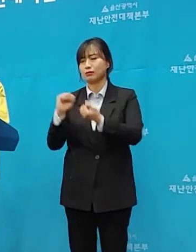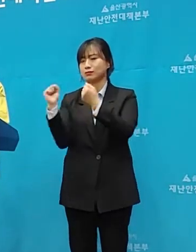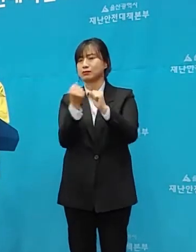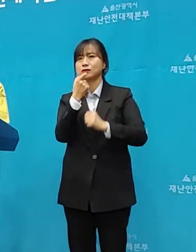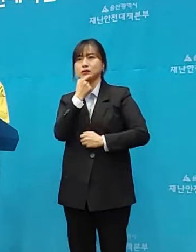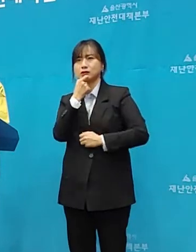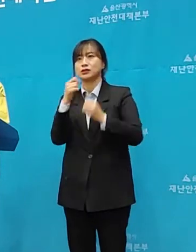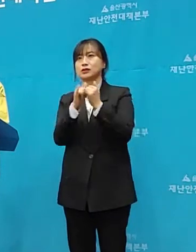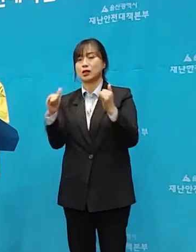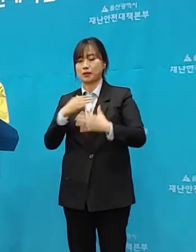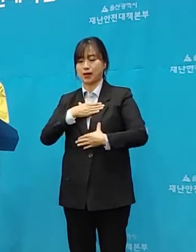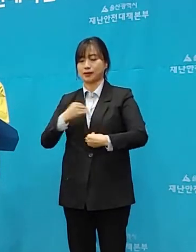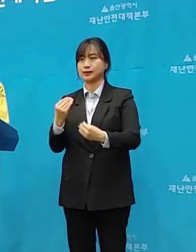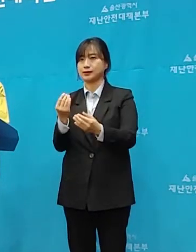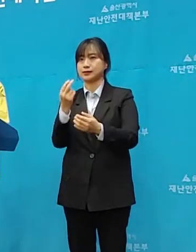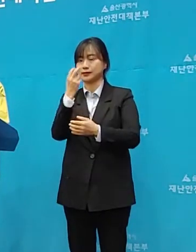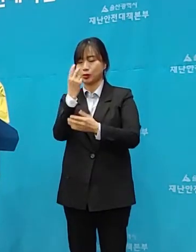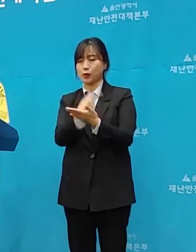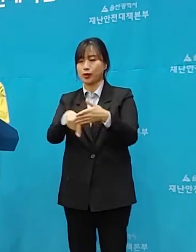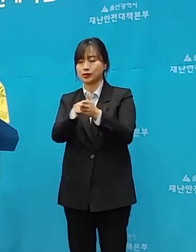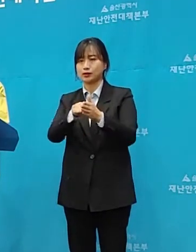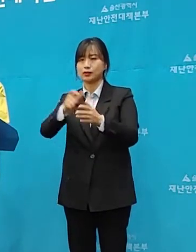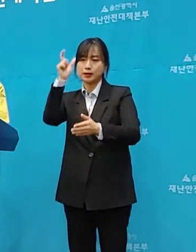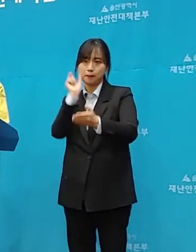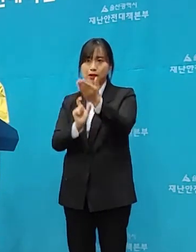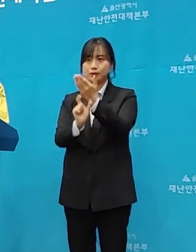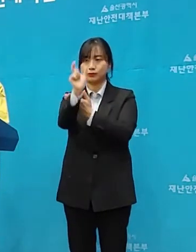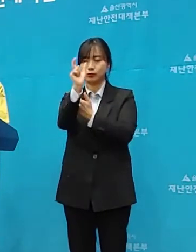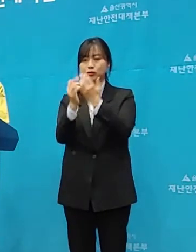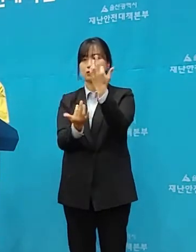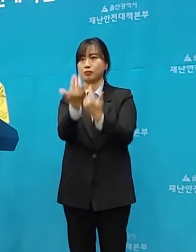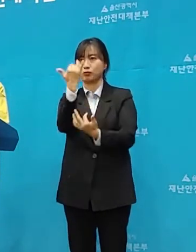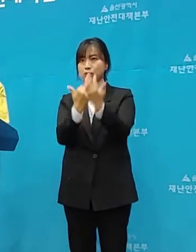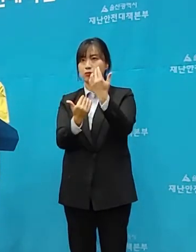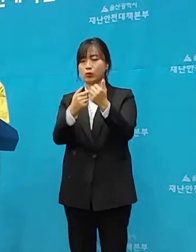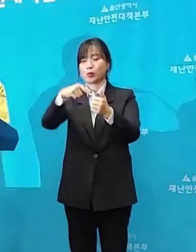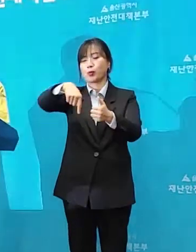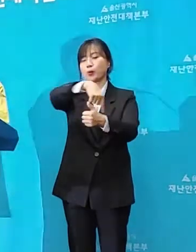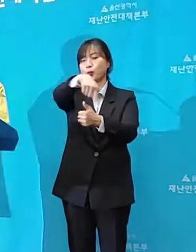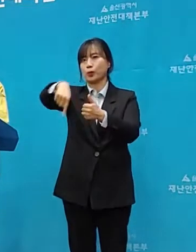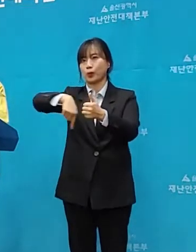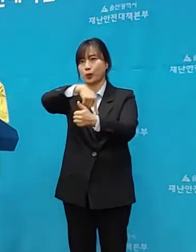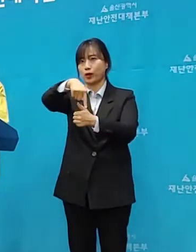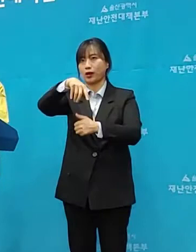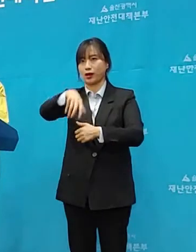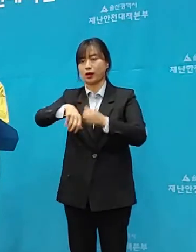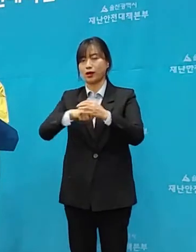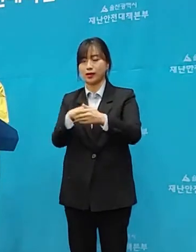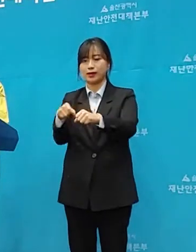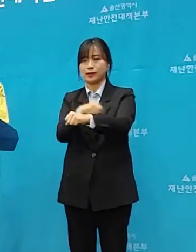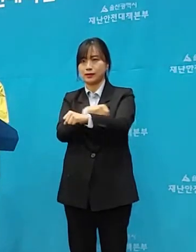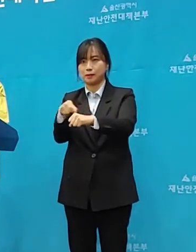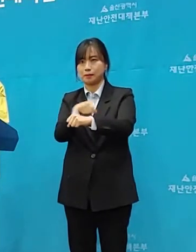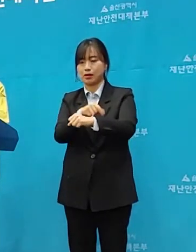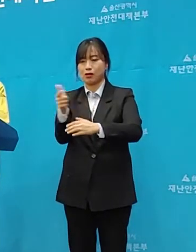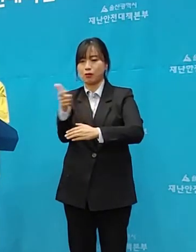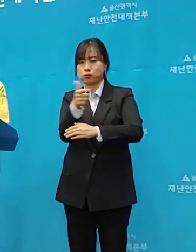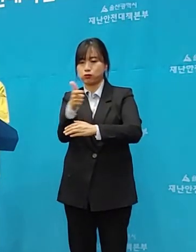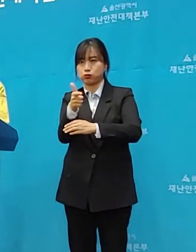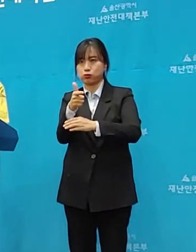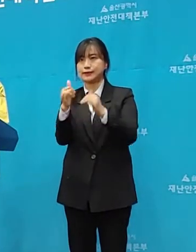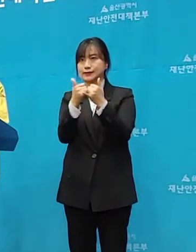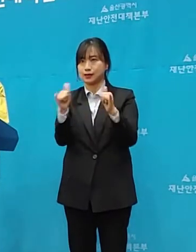거부 주민들의 안전을 위해 밤사이 산불 발생 인근 지역에 특별